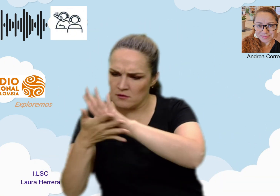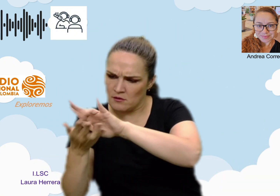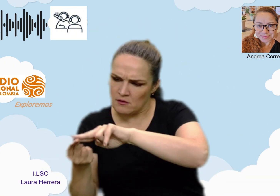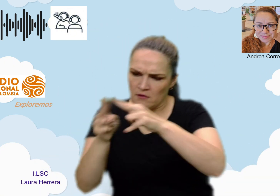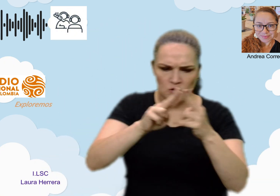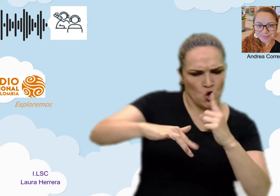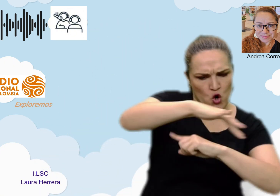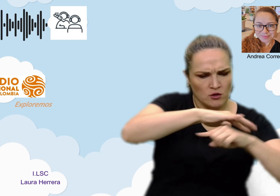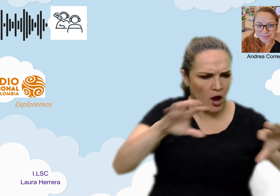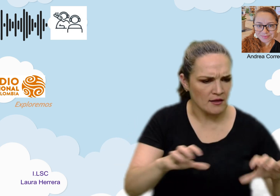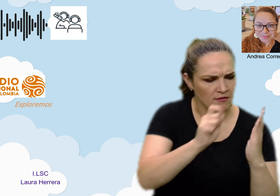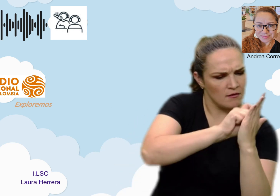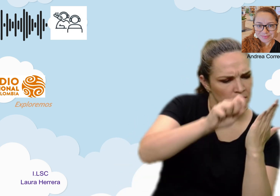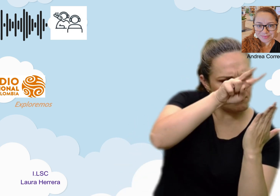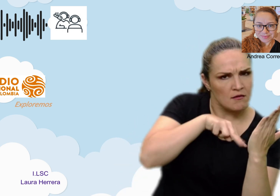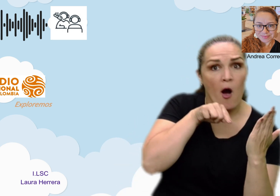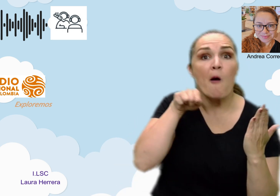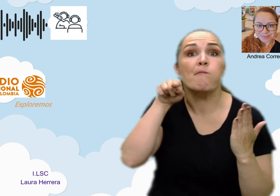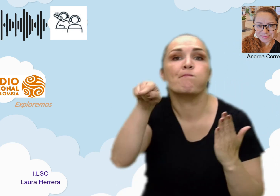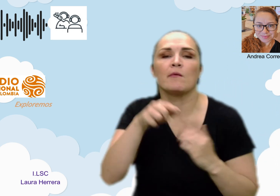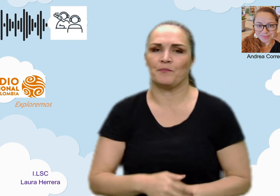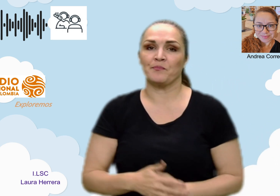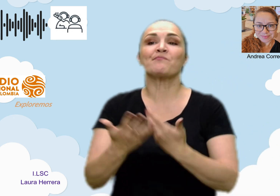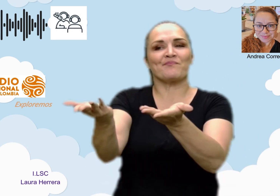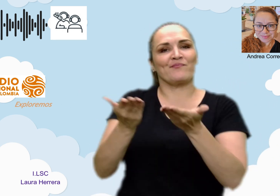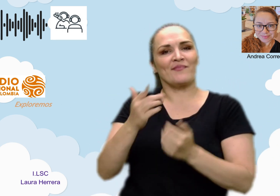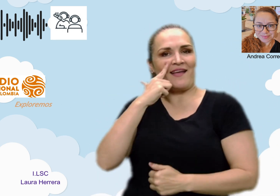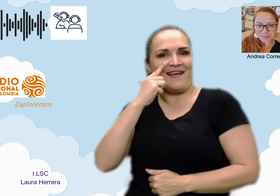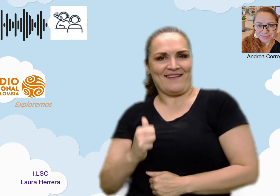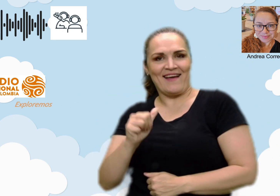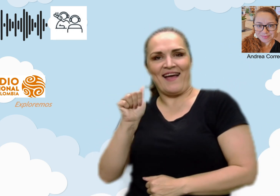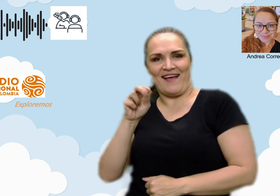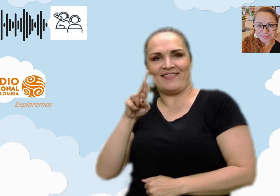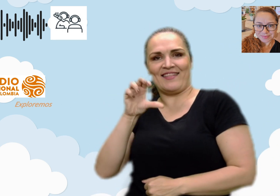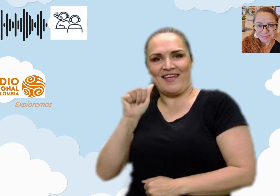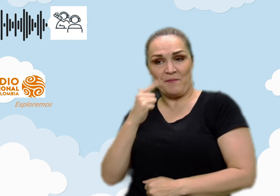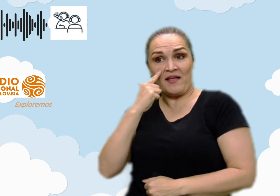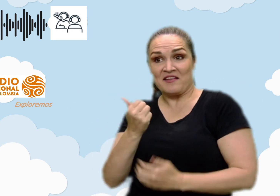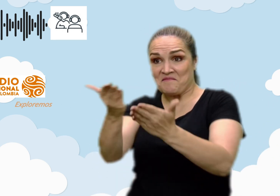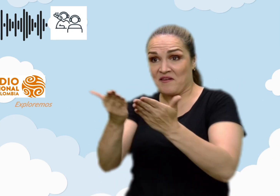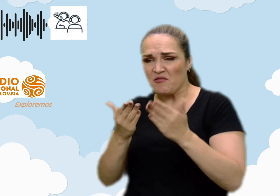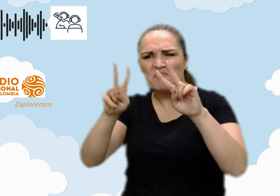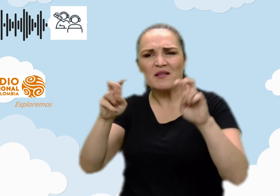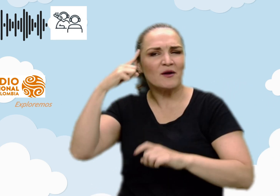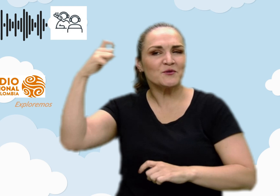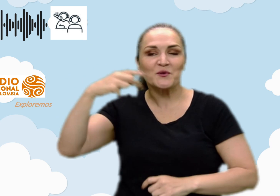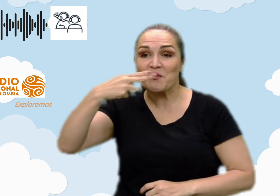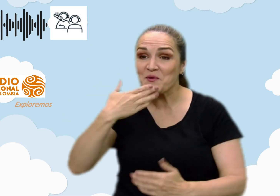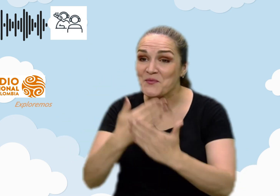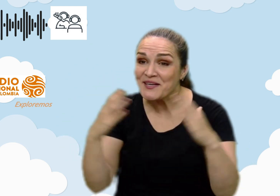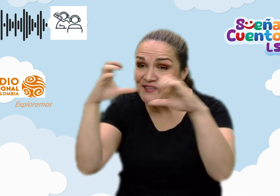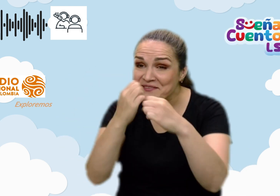la lengua escrita a partir de actividades contextualizadas. Así que vamos a hablar con Andrea Corredor acerca de Sueñacuentos. Mi